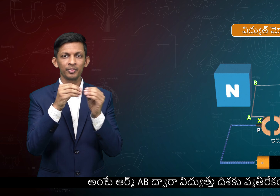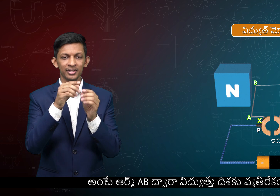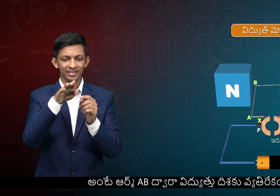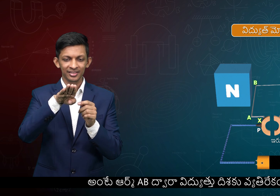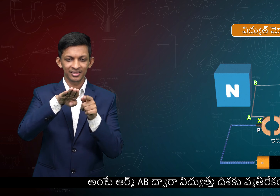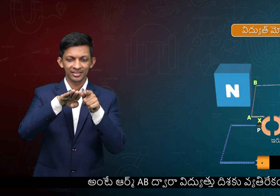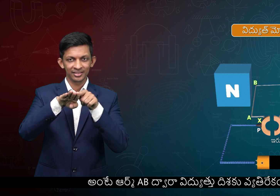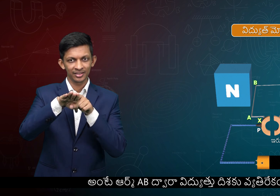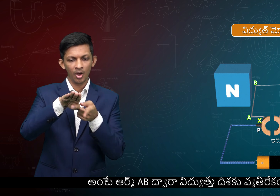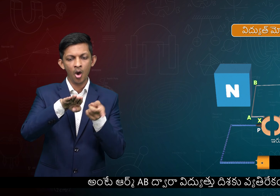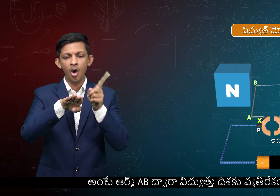వ్యతిరేకం.